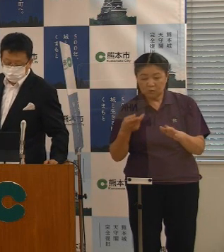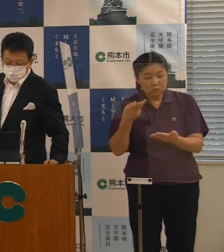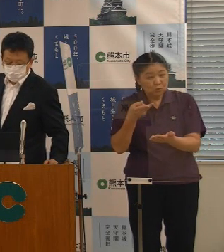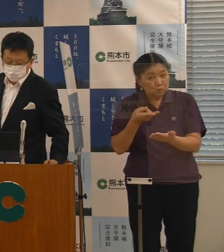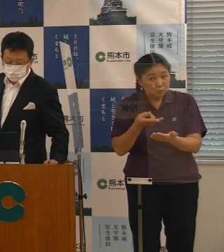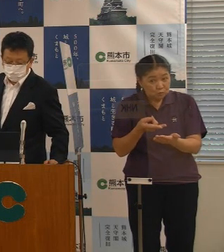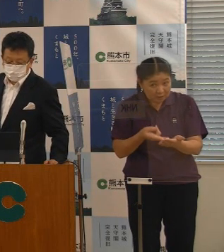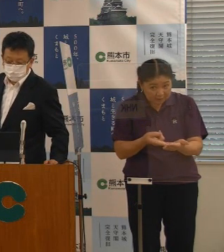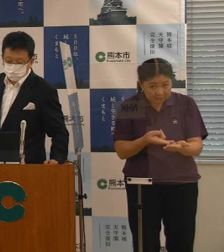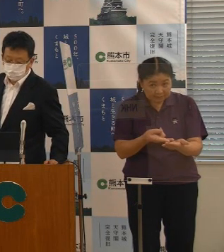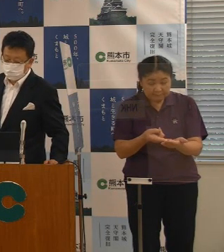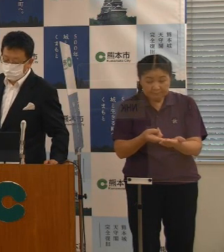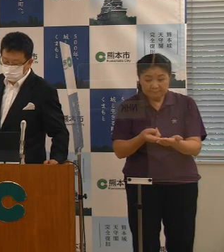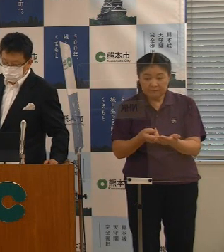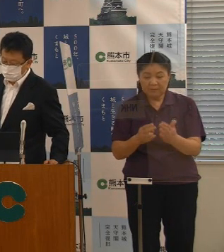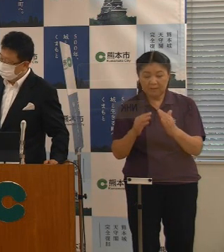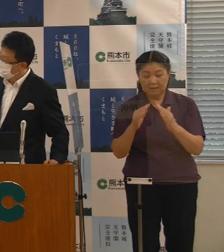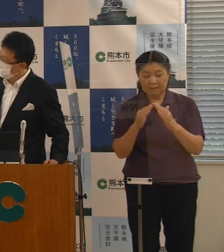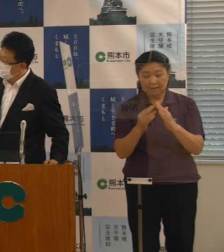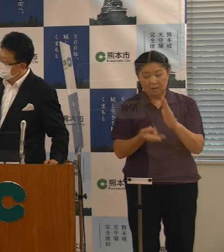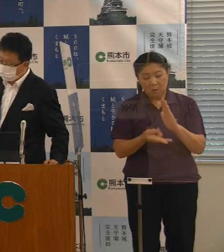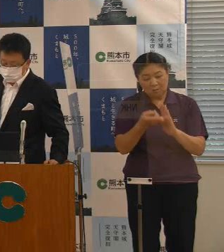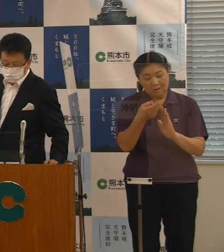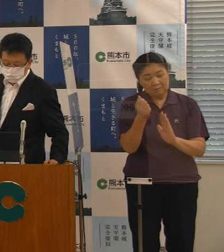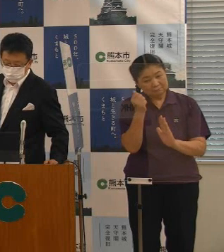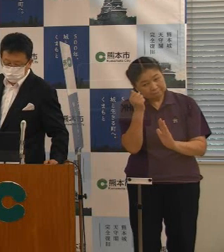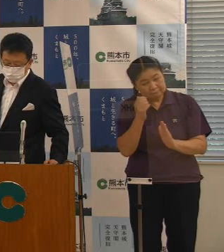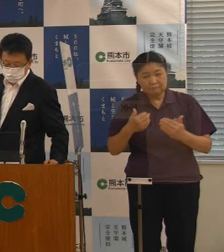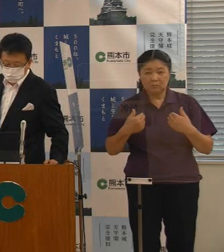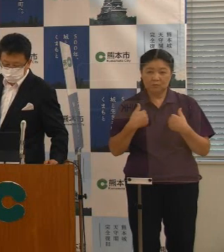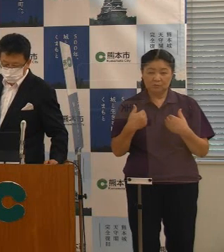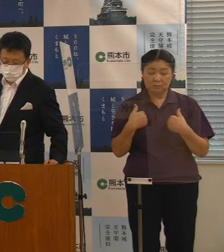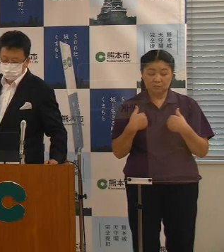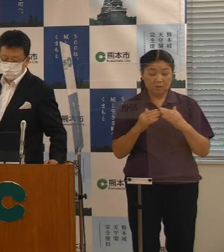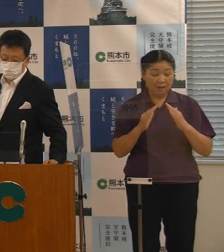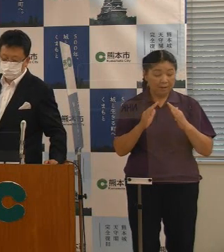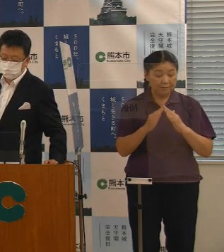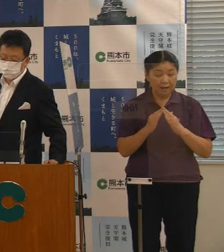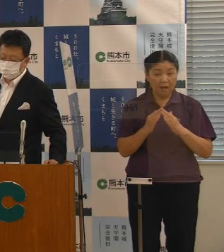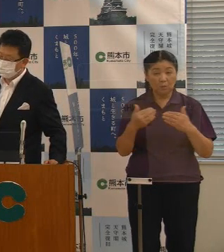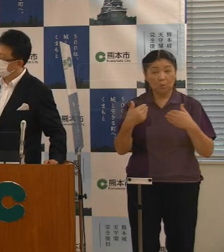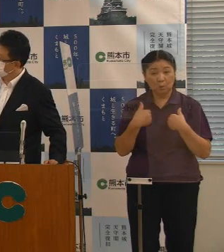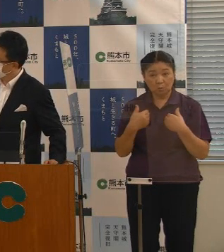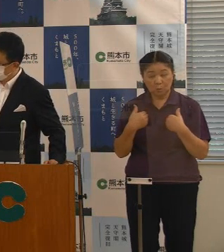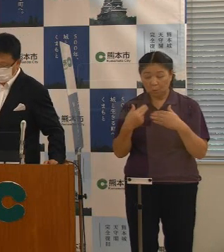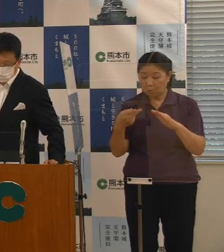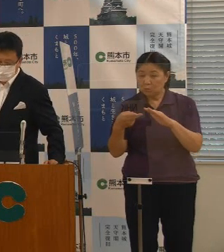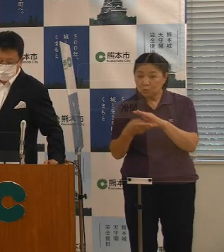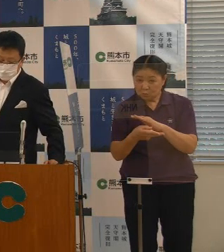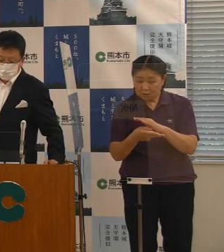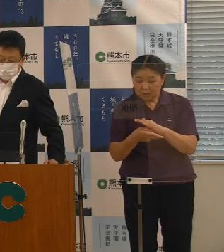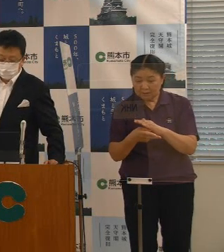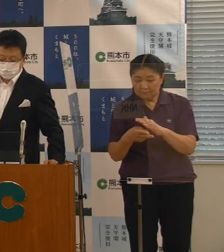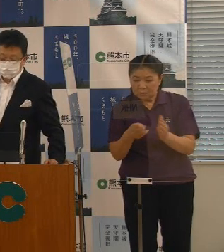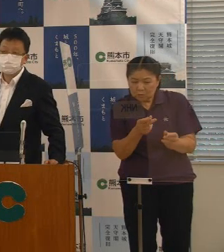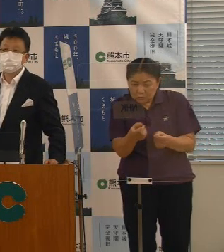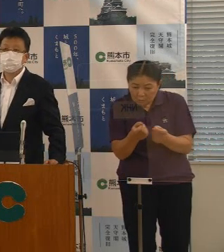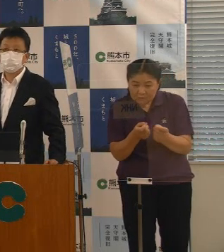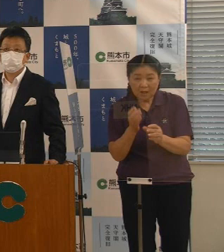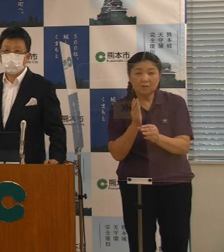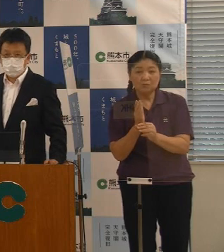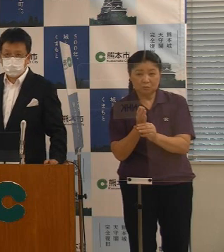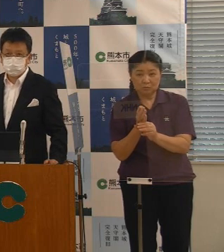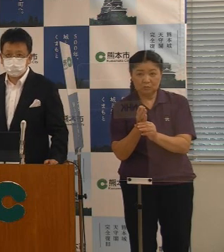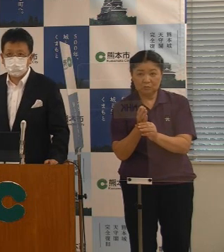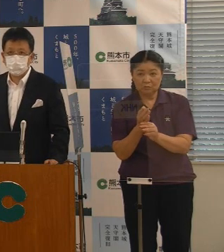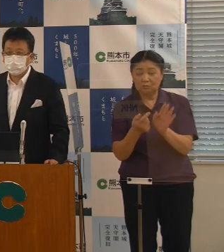院、それから宿泊療養、自宅療養、それから入院等調整中